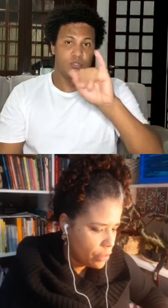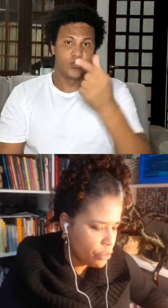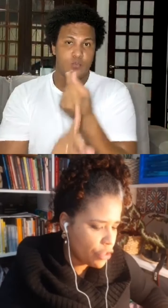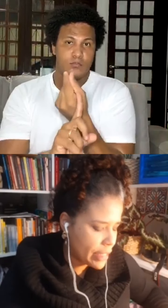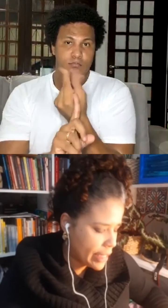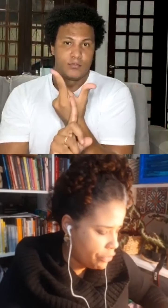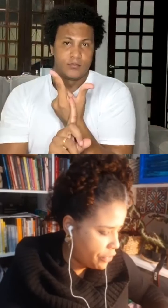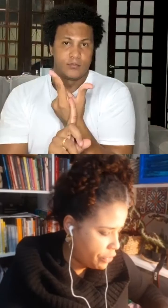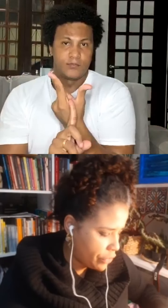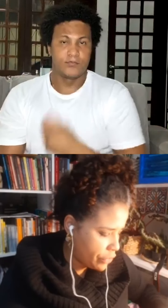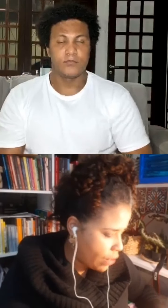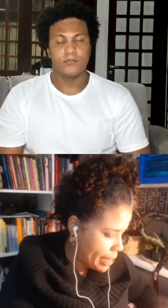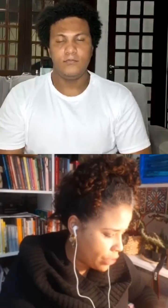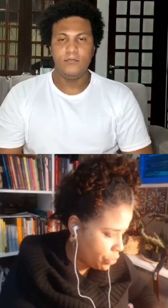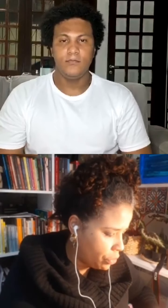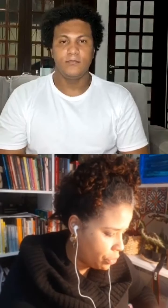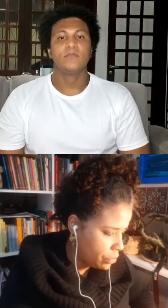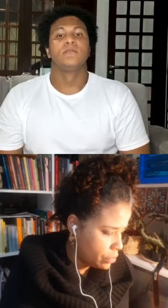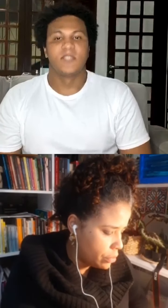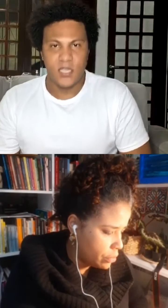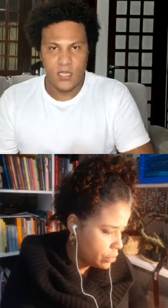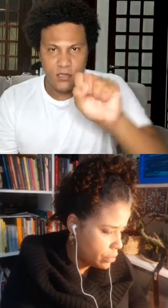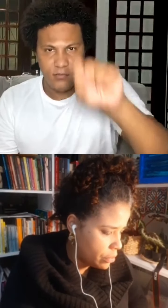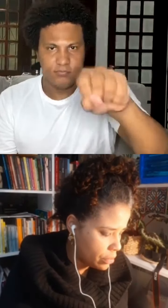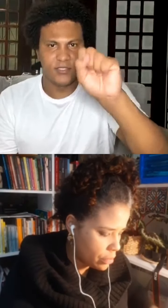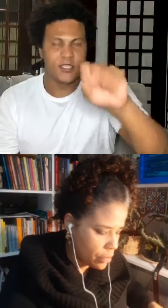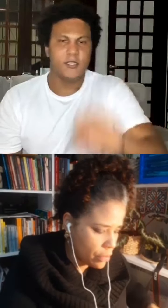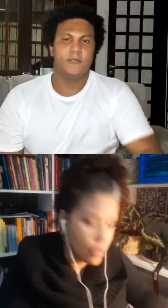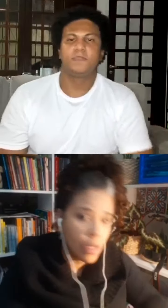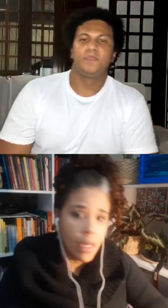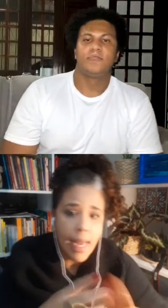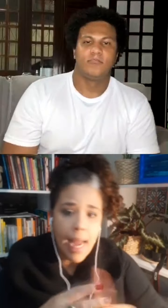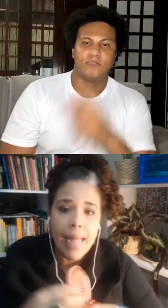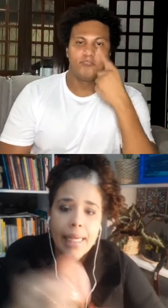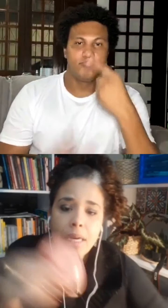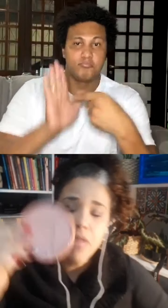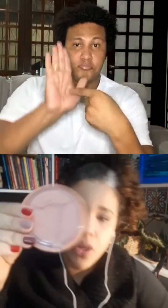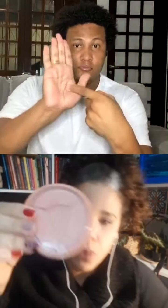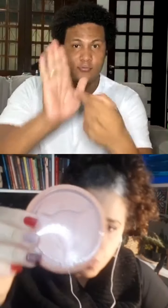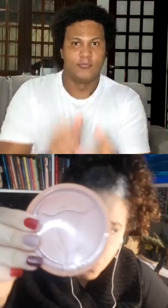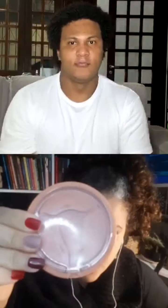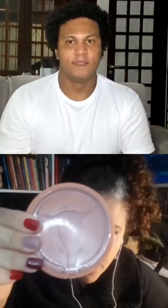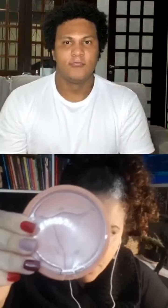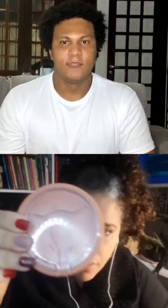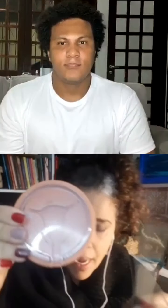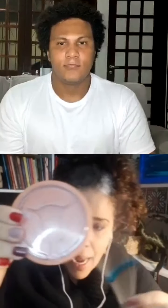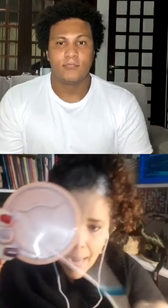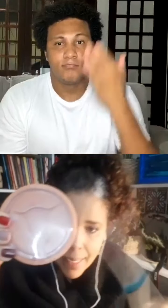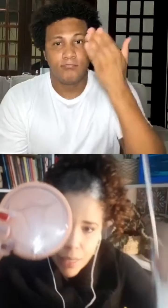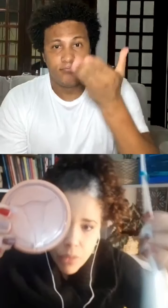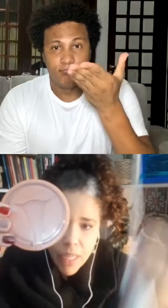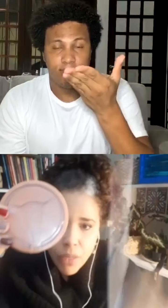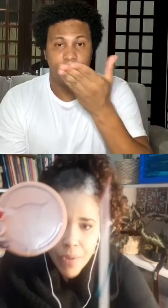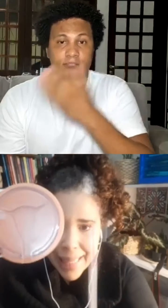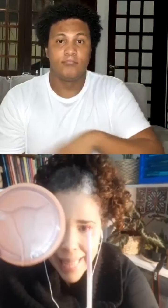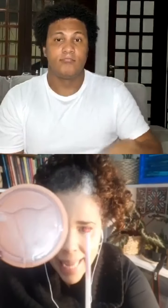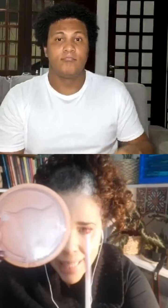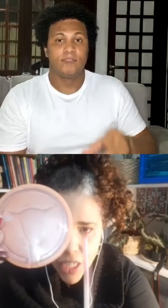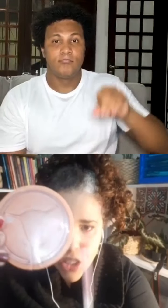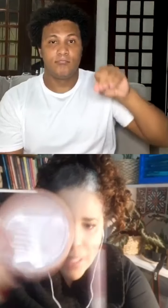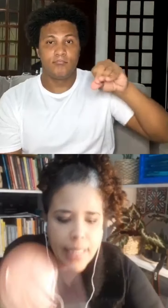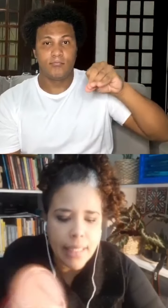Vamos fazer ao vivo, né, Roberto? Sim, sim. Aqui eu tenho um útero, aqui eu tenho um